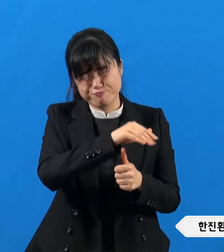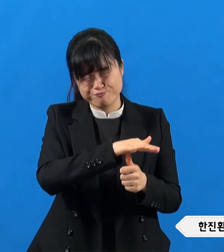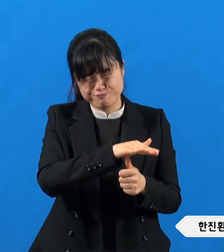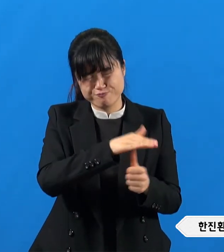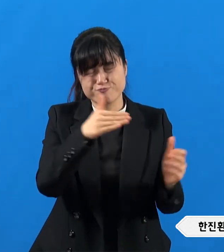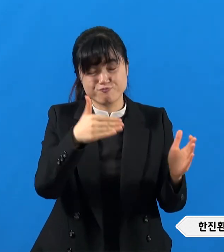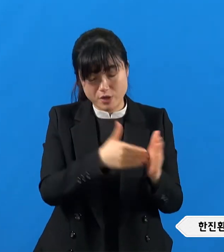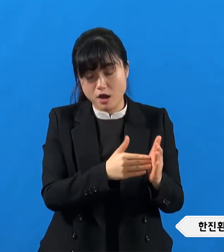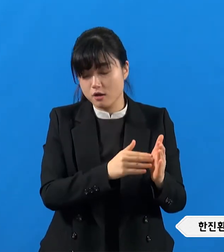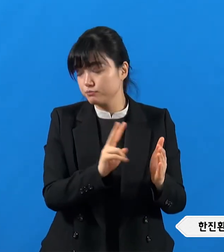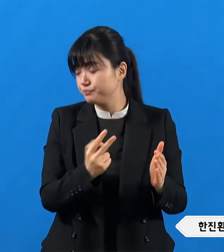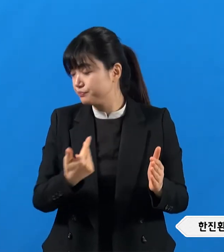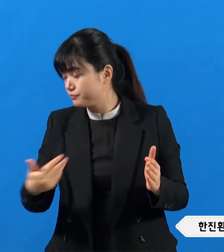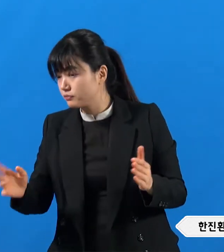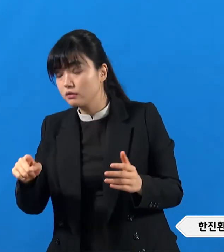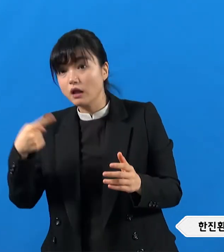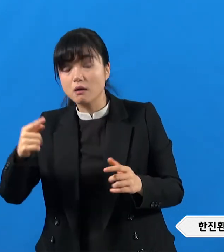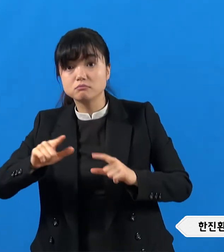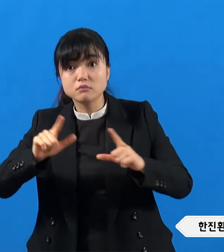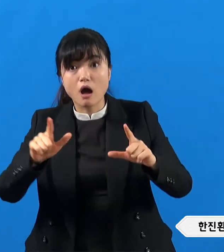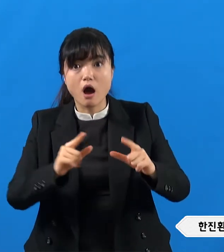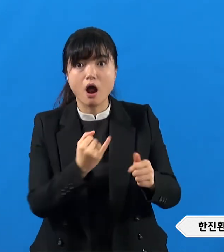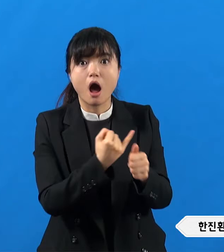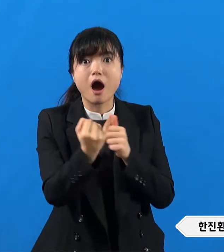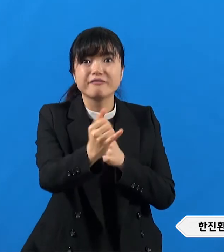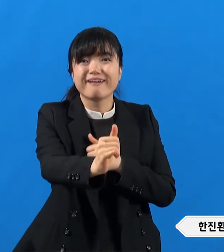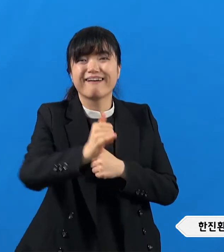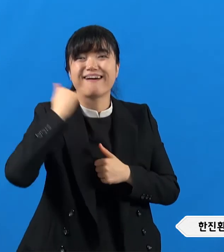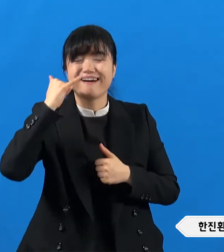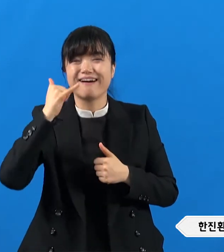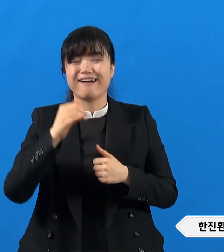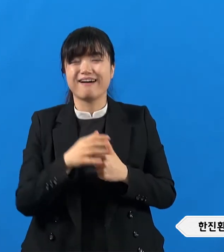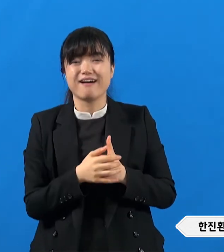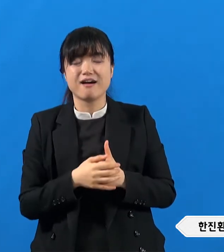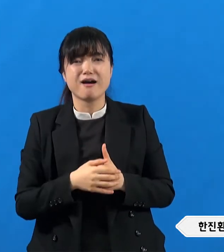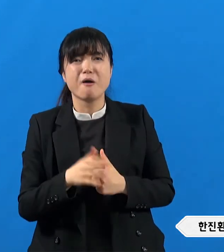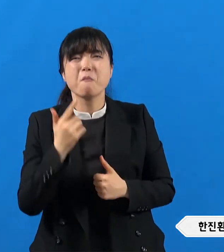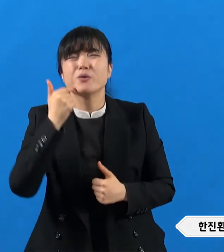그러고 왔는데 그 다음날 부인 되는 집사님에게서 전화가 따르릉